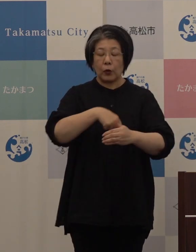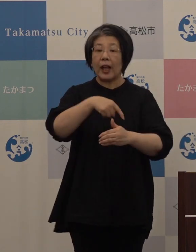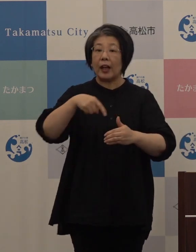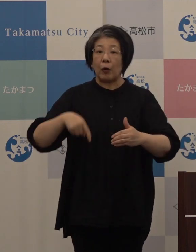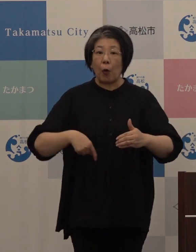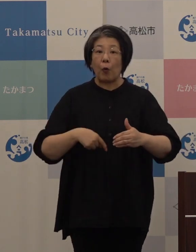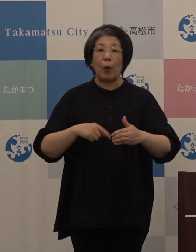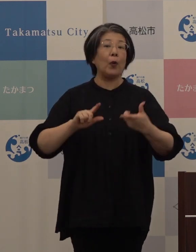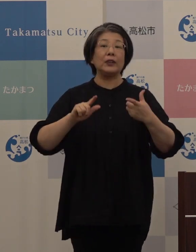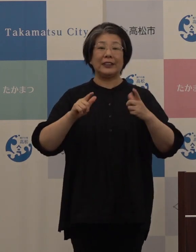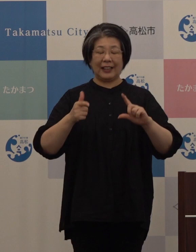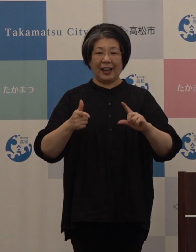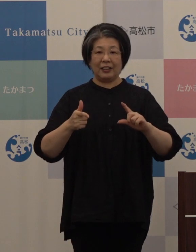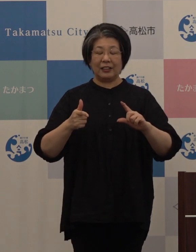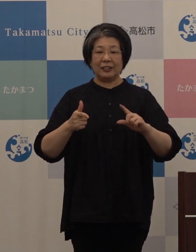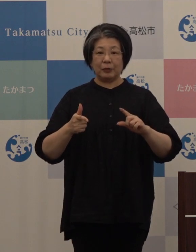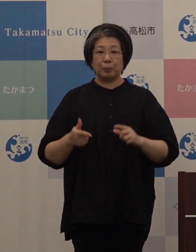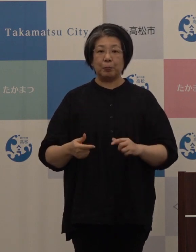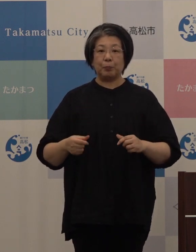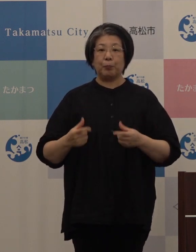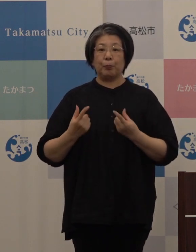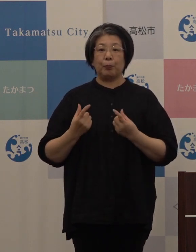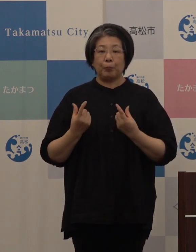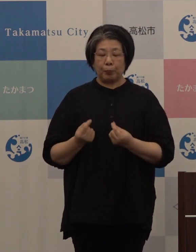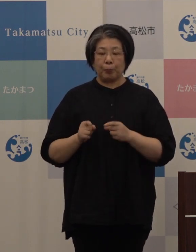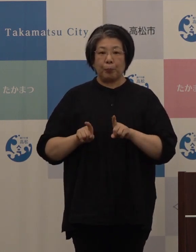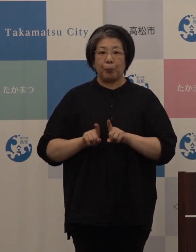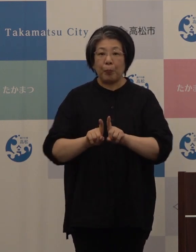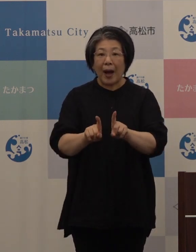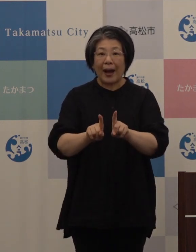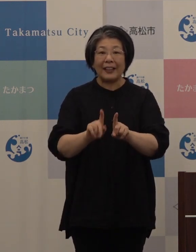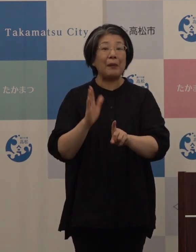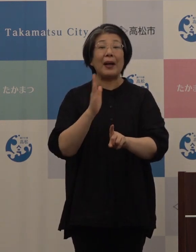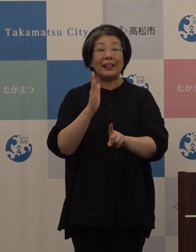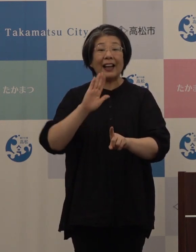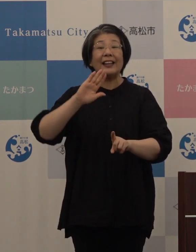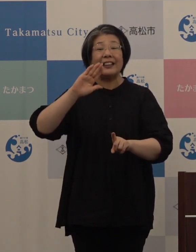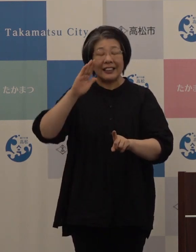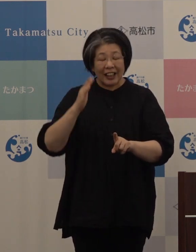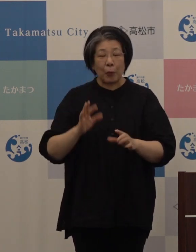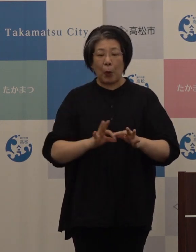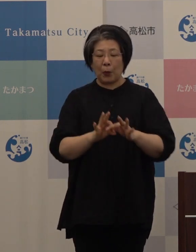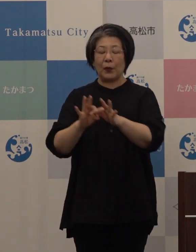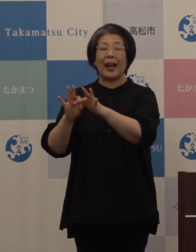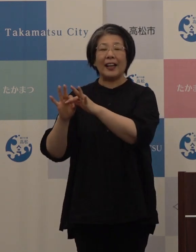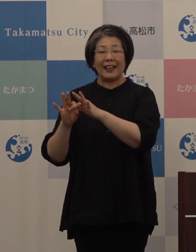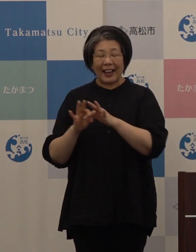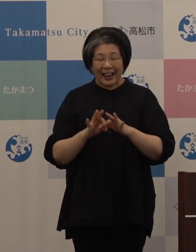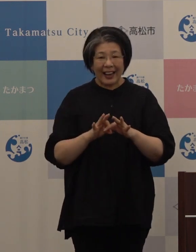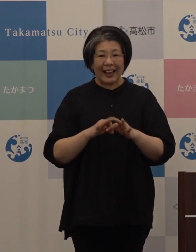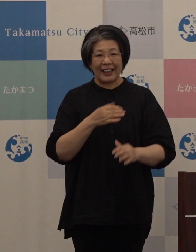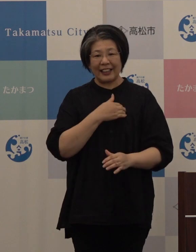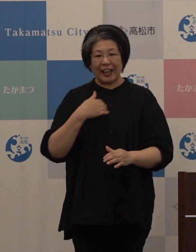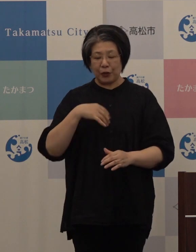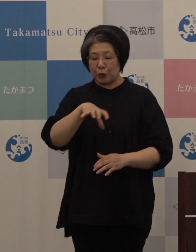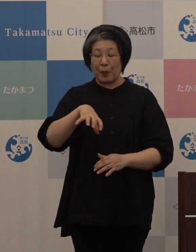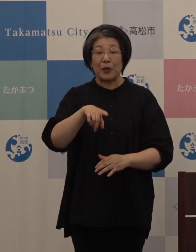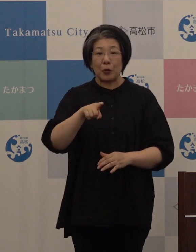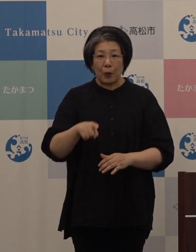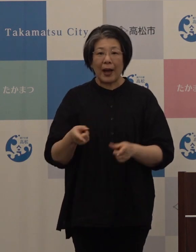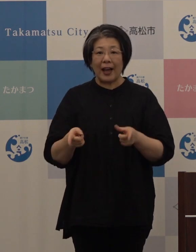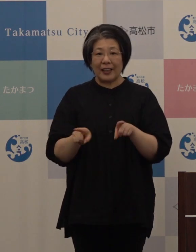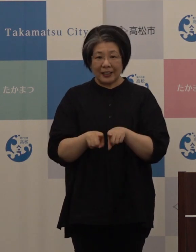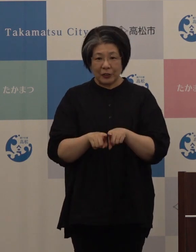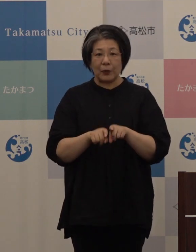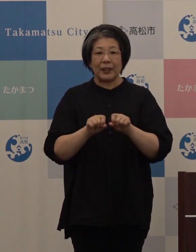ますので、必ずしも一律にということはいきませんけれども、連携できる部分はできるだけ連携するような方向で今後話し合いはしていきたい